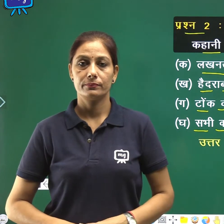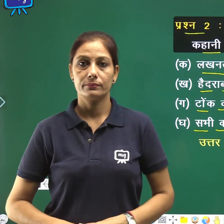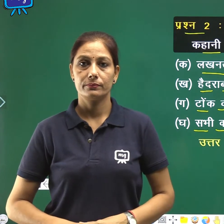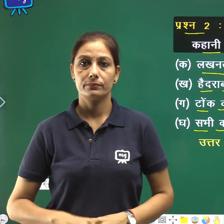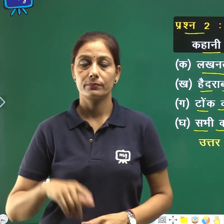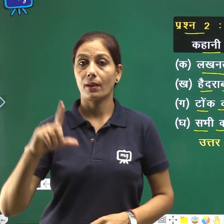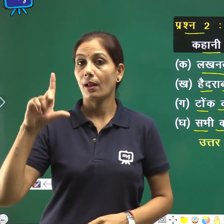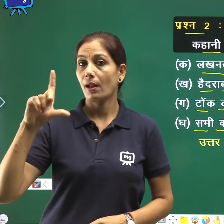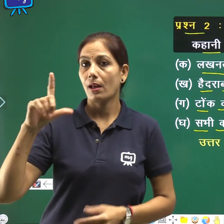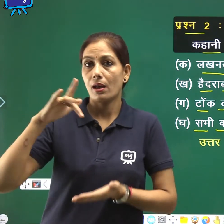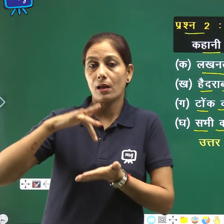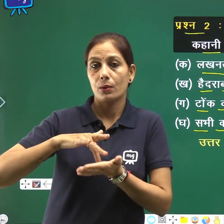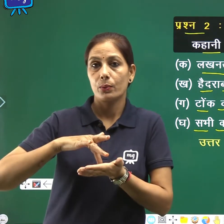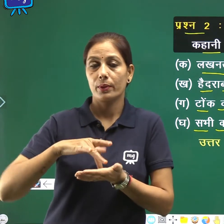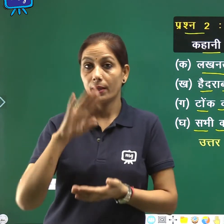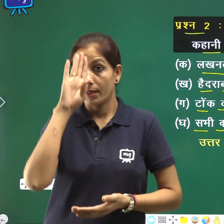लखनऊ के नवाब का